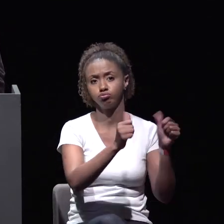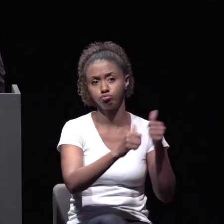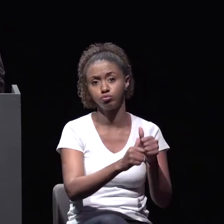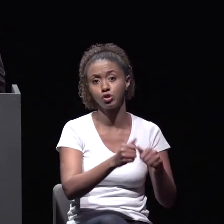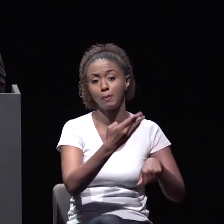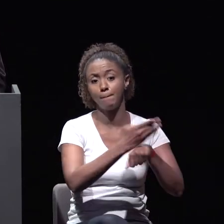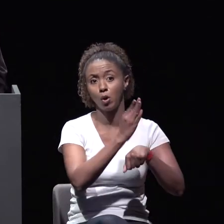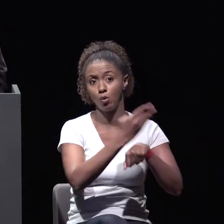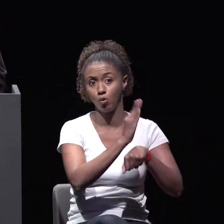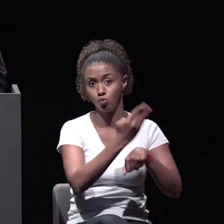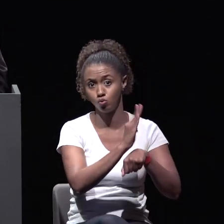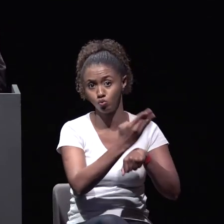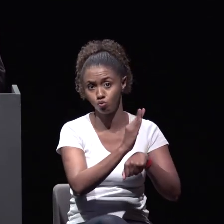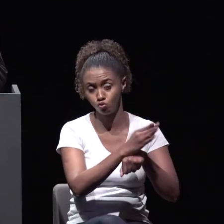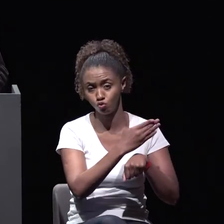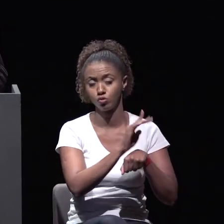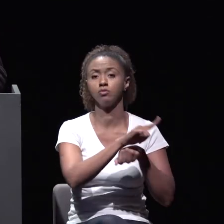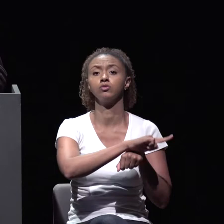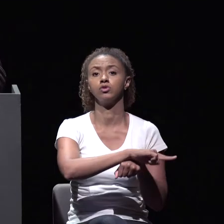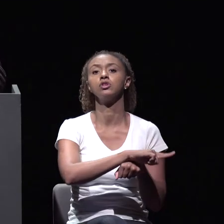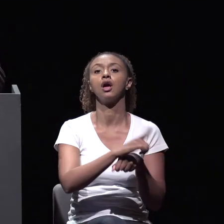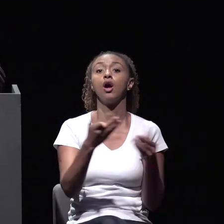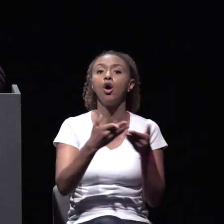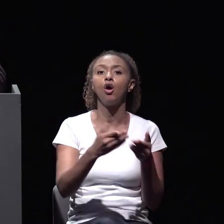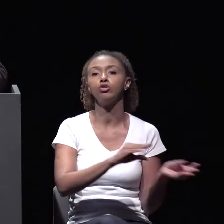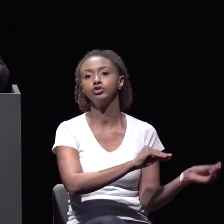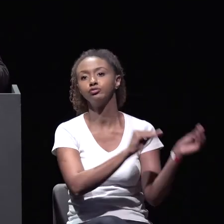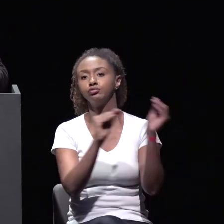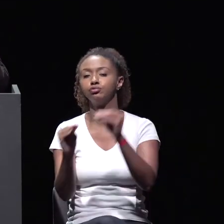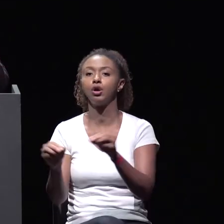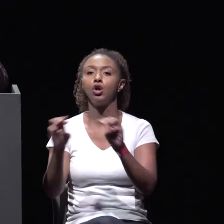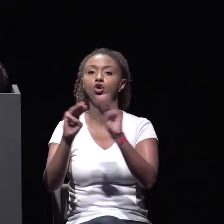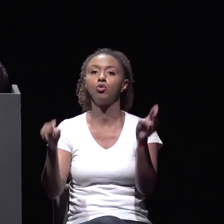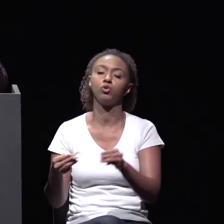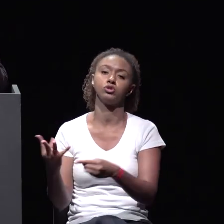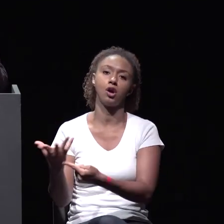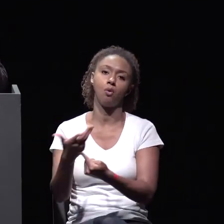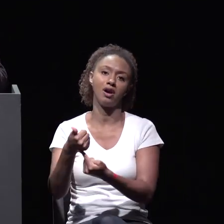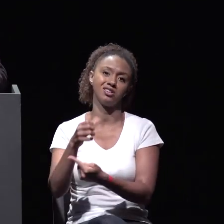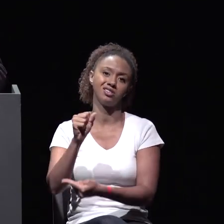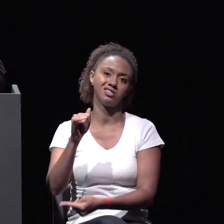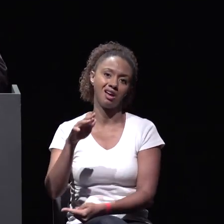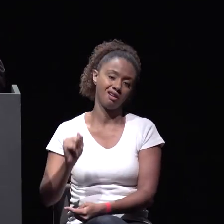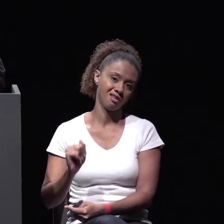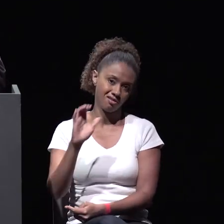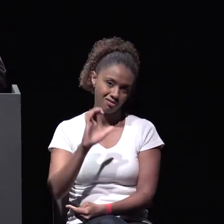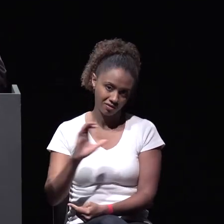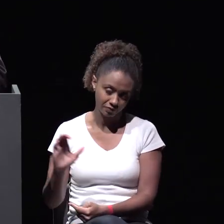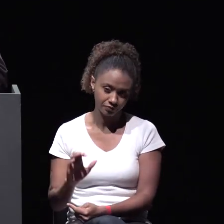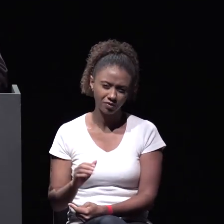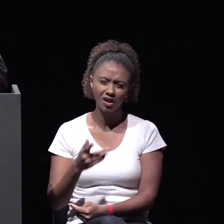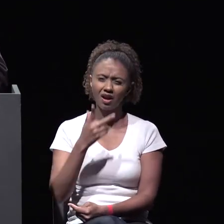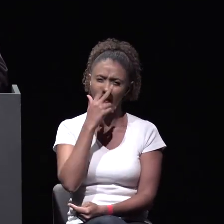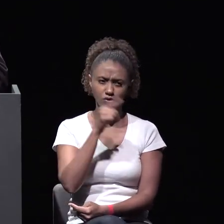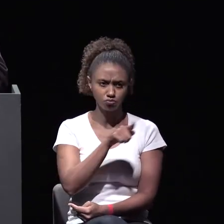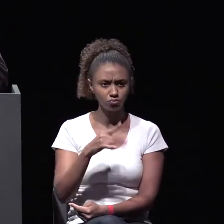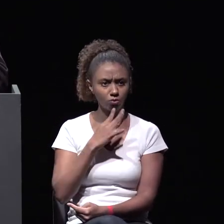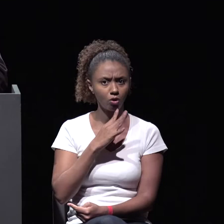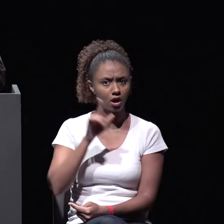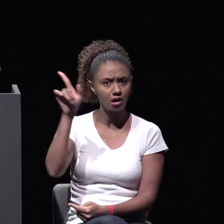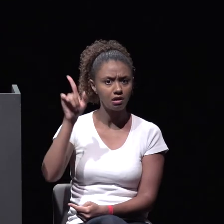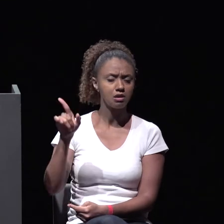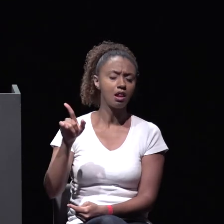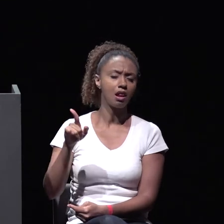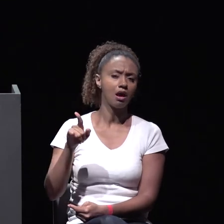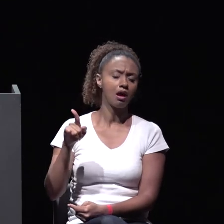sacra então foi encomendado para não sei se vocês têm essa memória dos anos festas no adro do banco santos na marginal pinheiros então hoje em